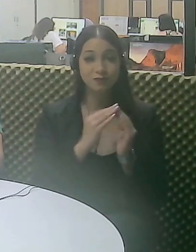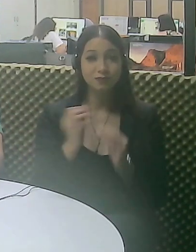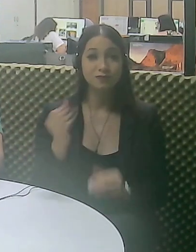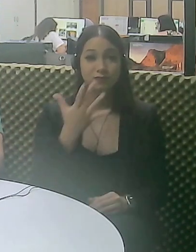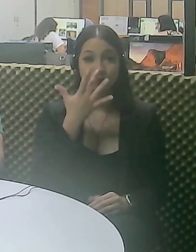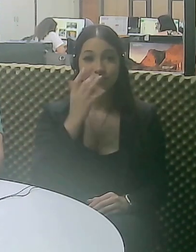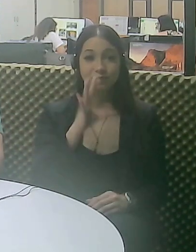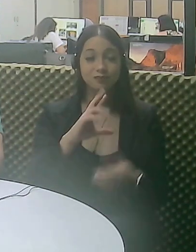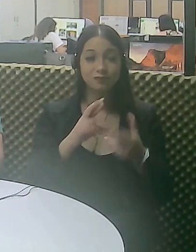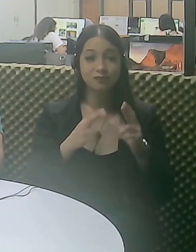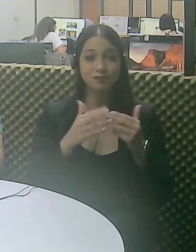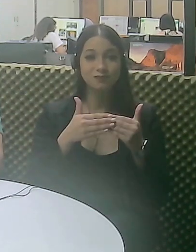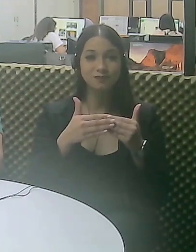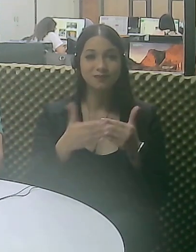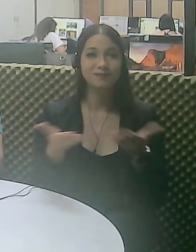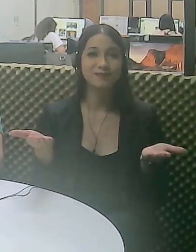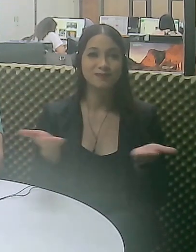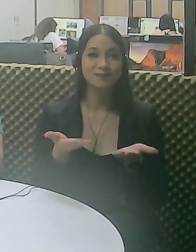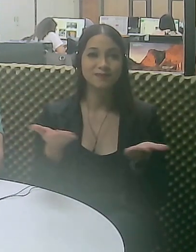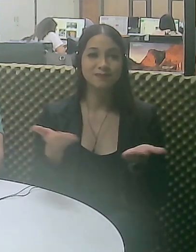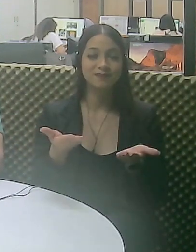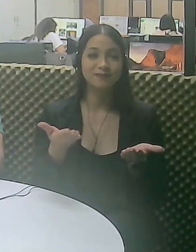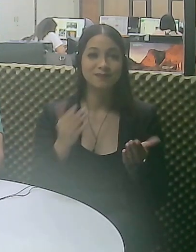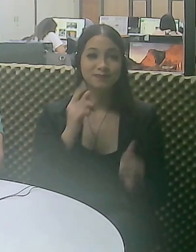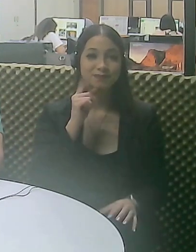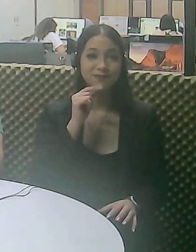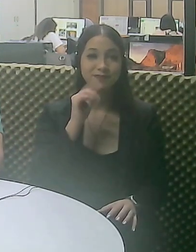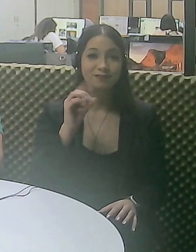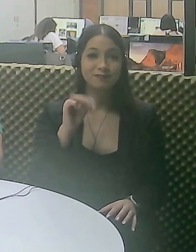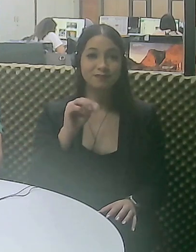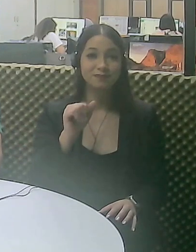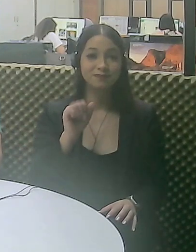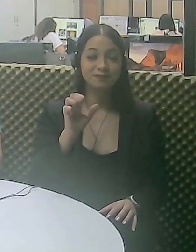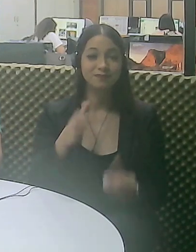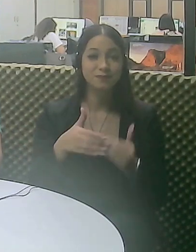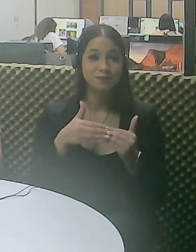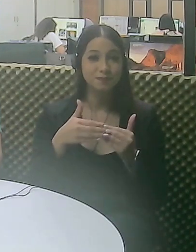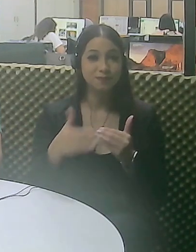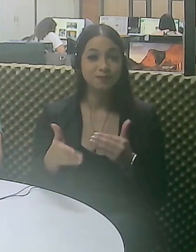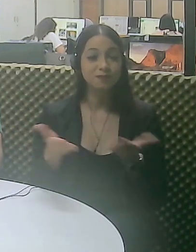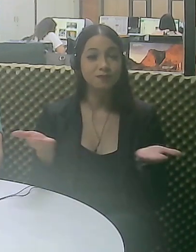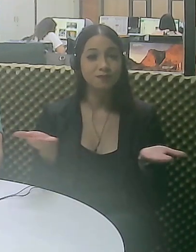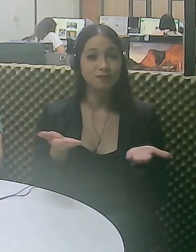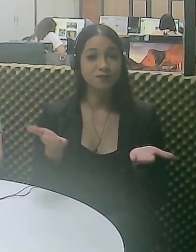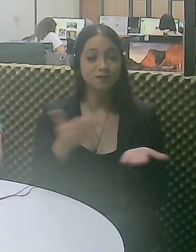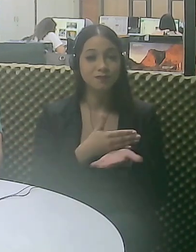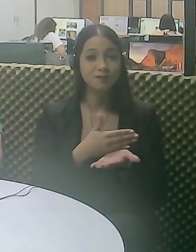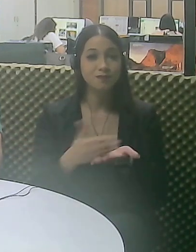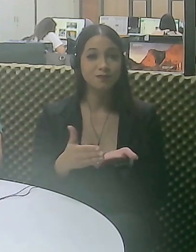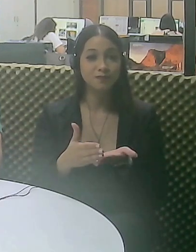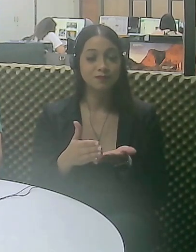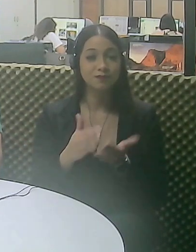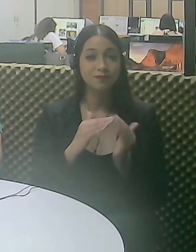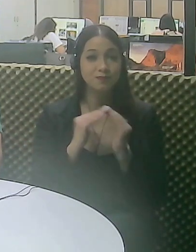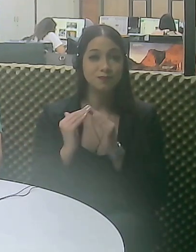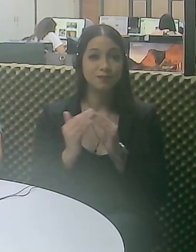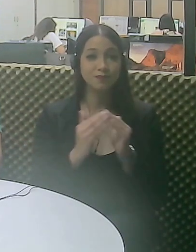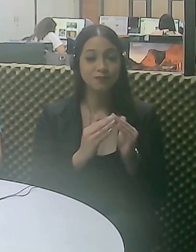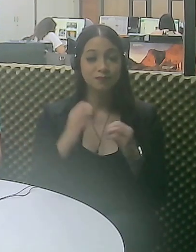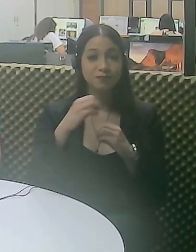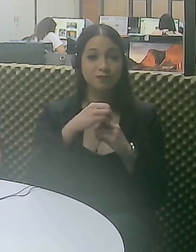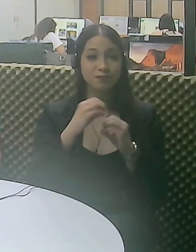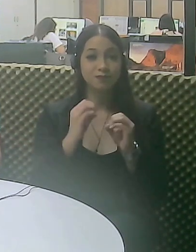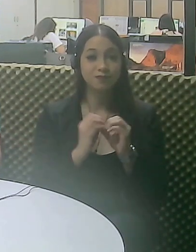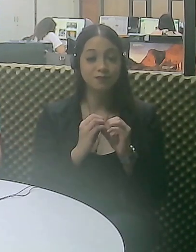seletiva. A partir de hoje, a coleta seletiva do Departamento Municipal de Água e Esgoto, DEMAI, passa a atender os moradores do bairro